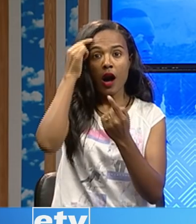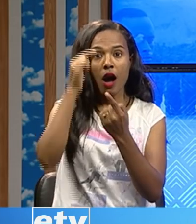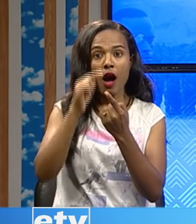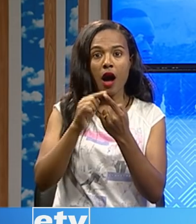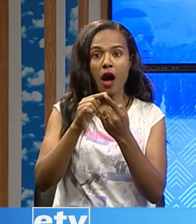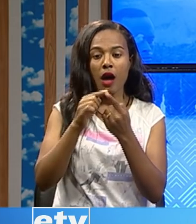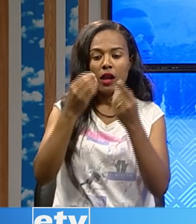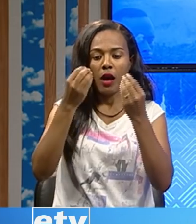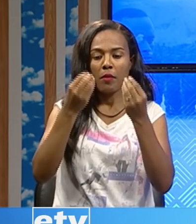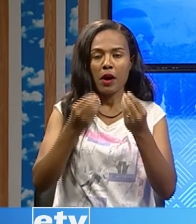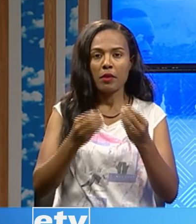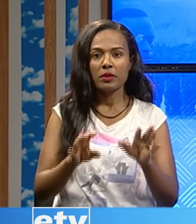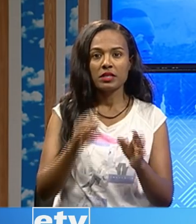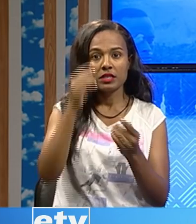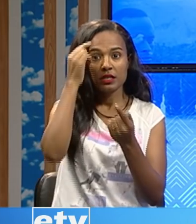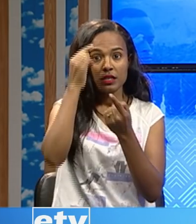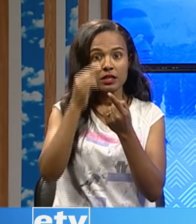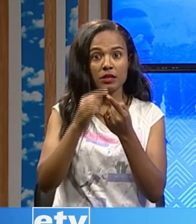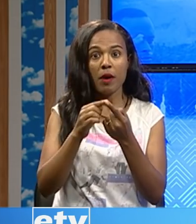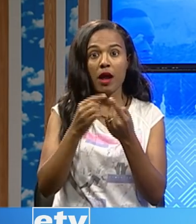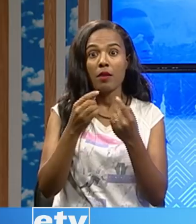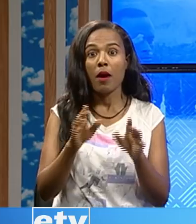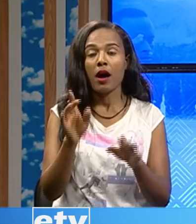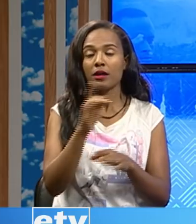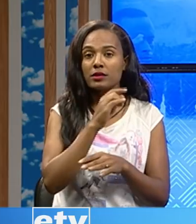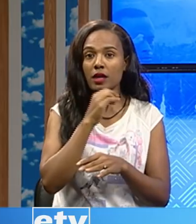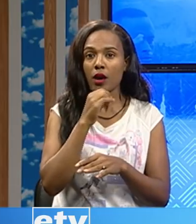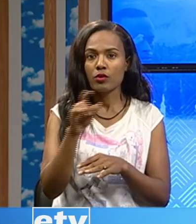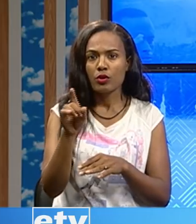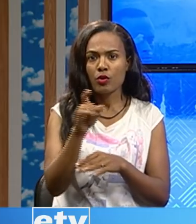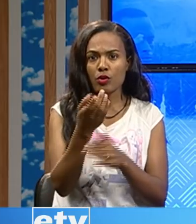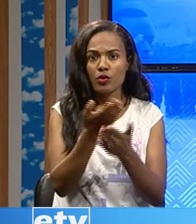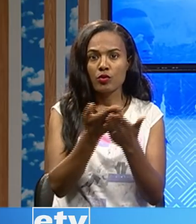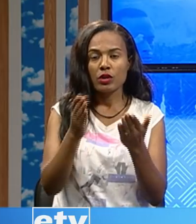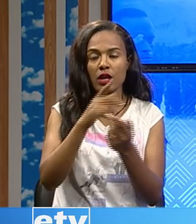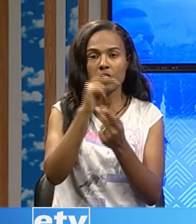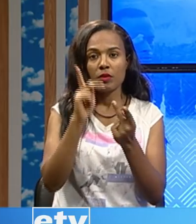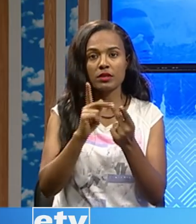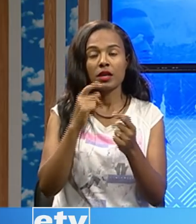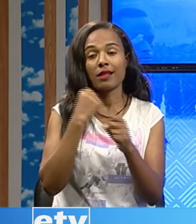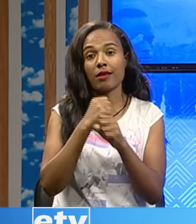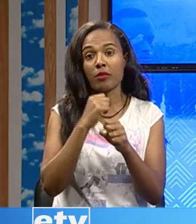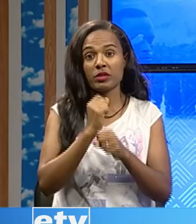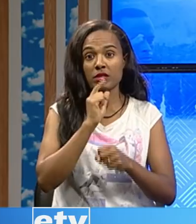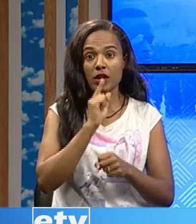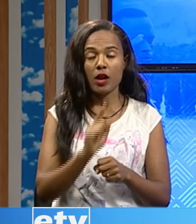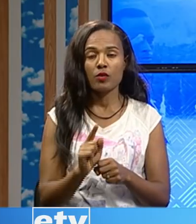ቢስ ግባልባ ምናምን ሳይሆን የሆነ ጉዳይ ለማሳካት የሚሰራ